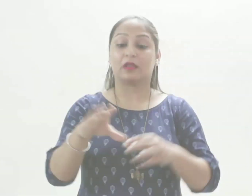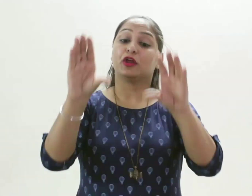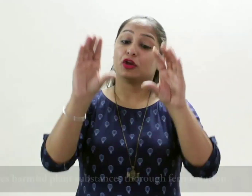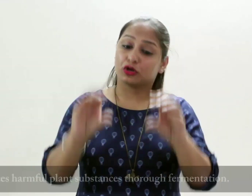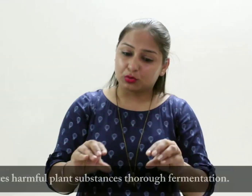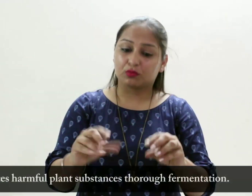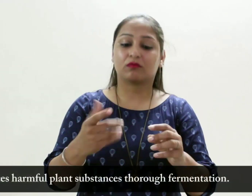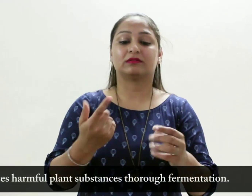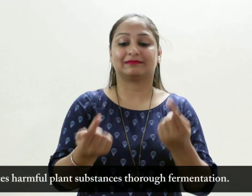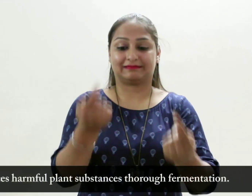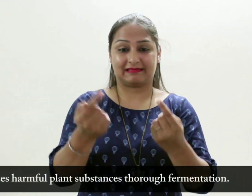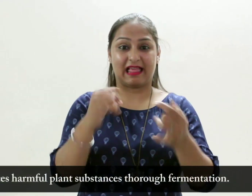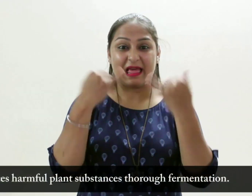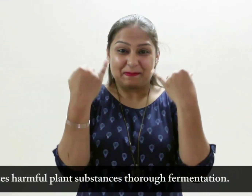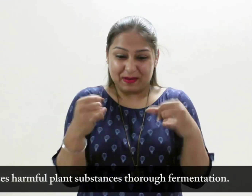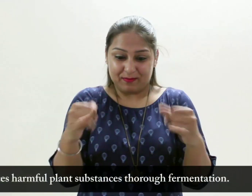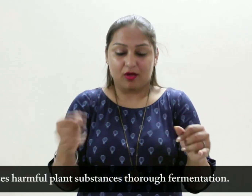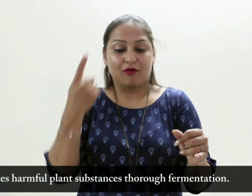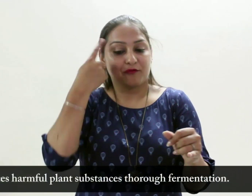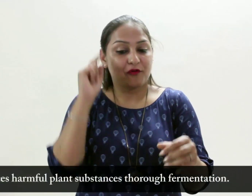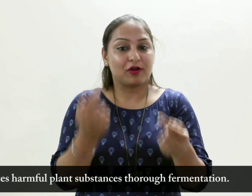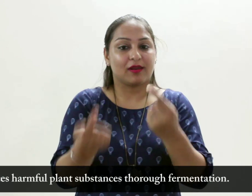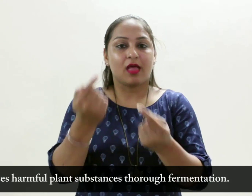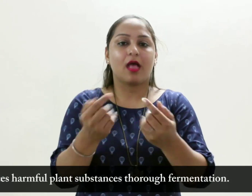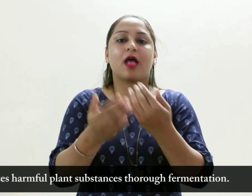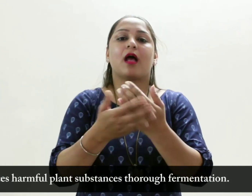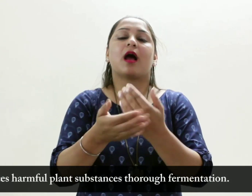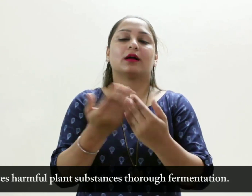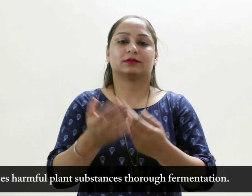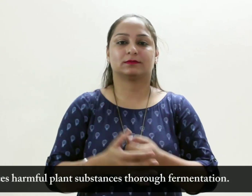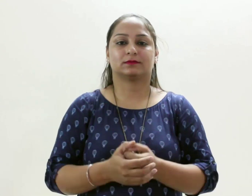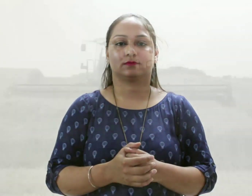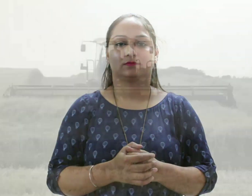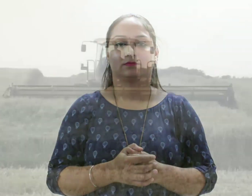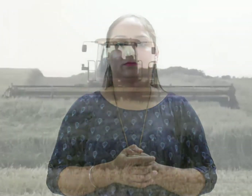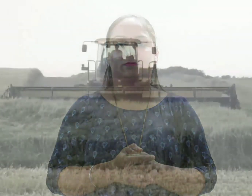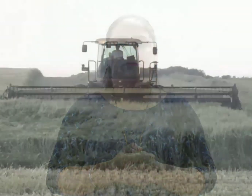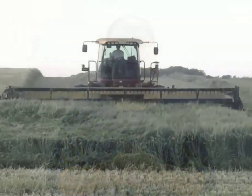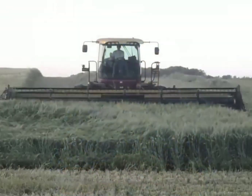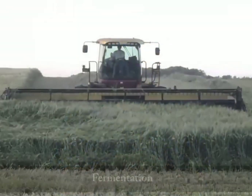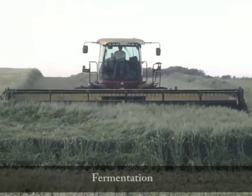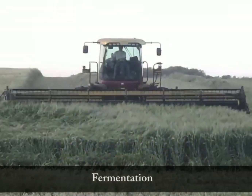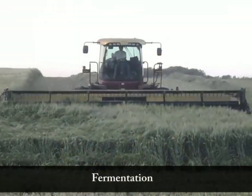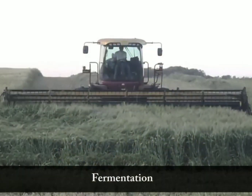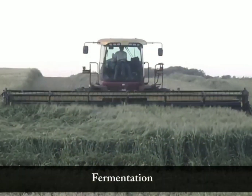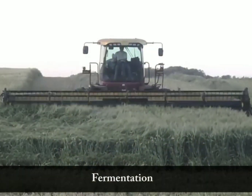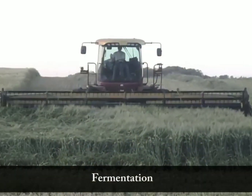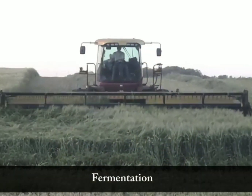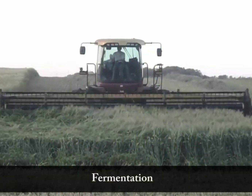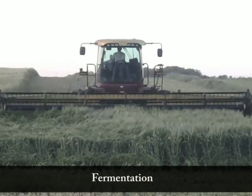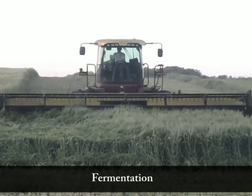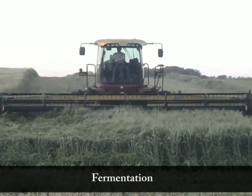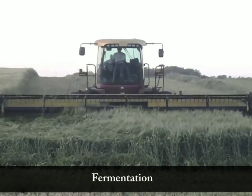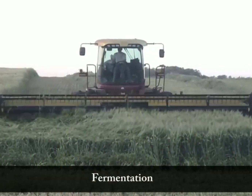हानिकारक पौधे पदार्थों को पूरी तरह से किण्वन कम कर देता है।